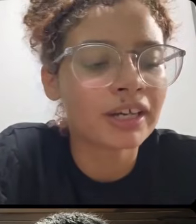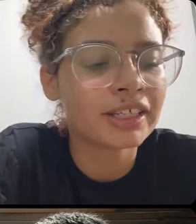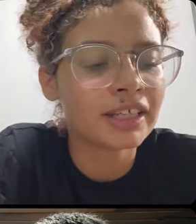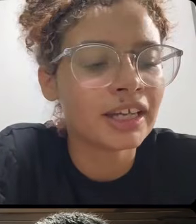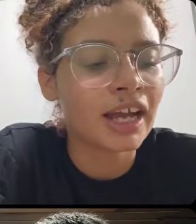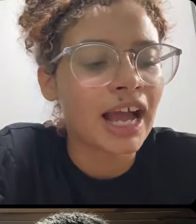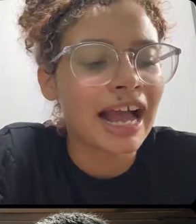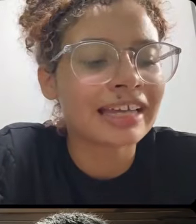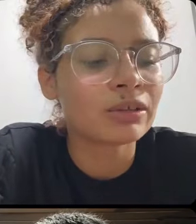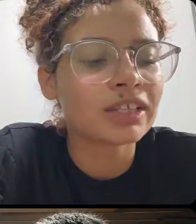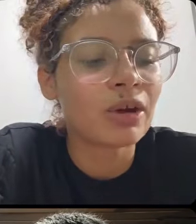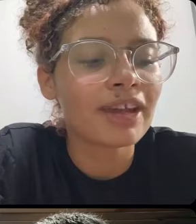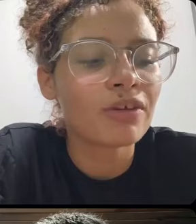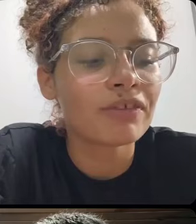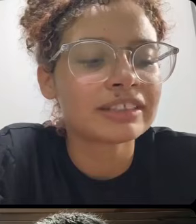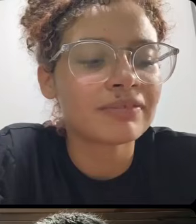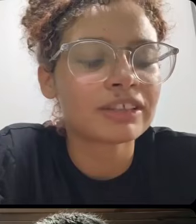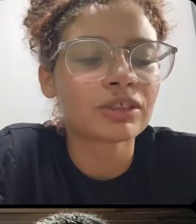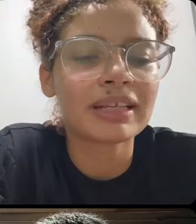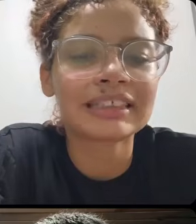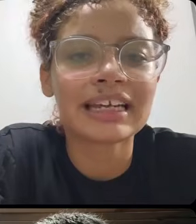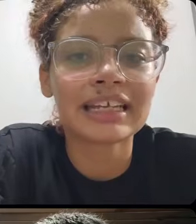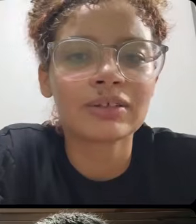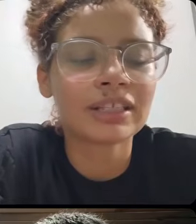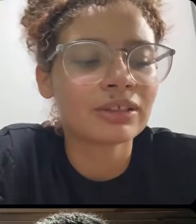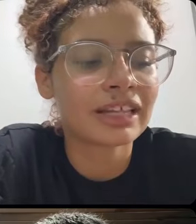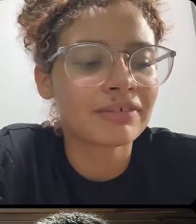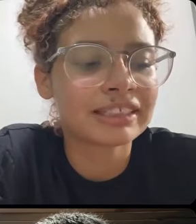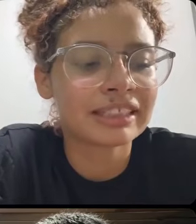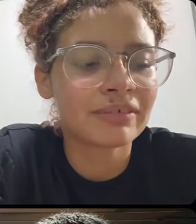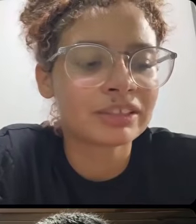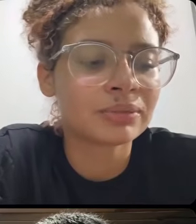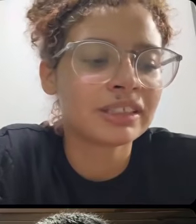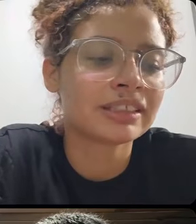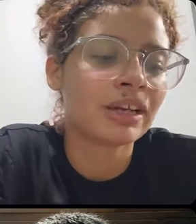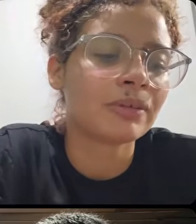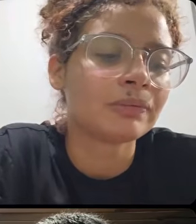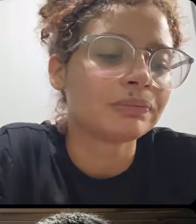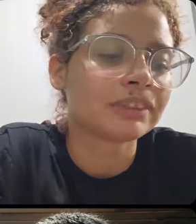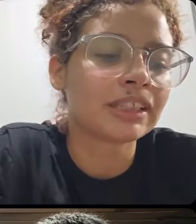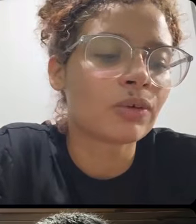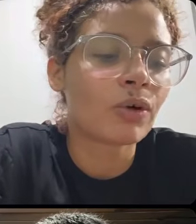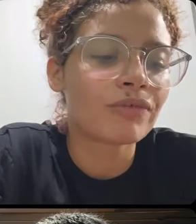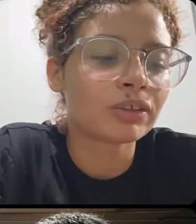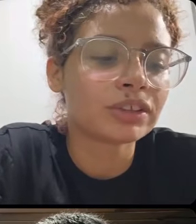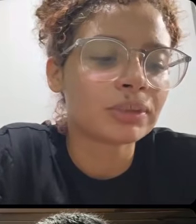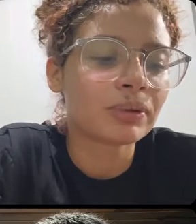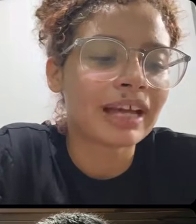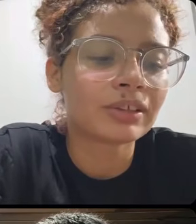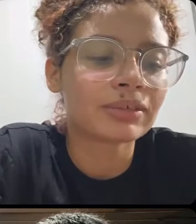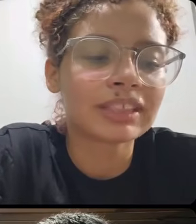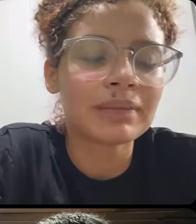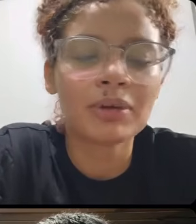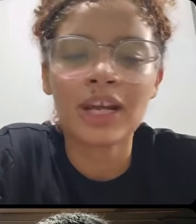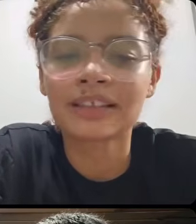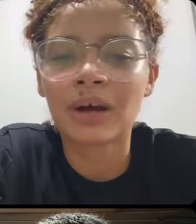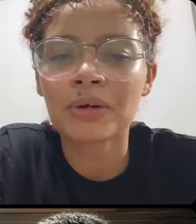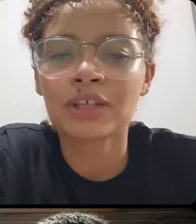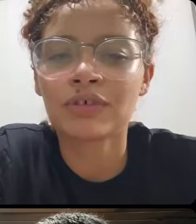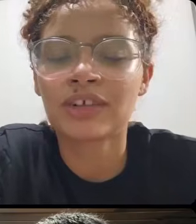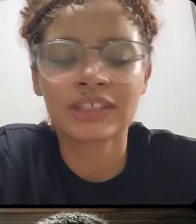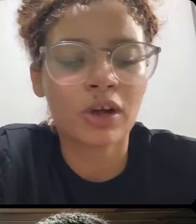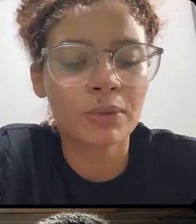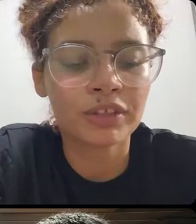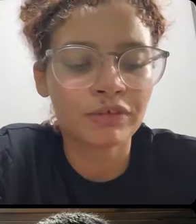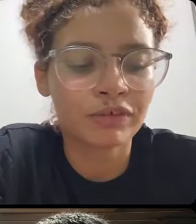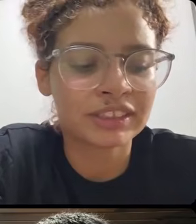chegar uma hora que aquilo que eu quero fazer vai sobressair aquilo que Deus quer fazer através do ministério. Então, com a falta de discipulado, eu não sei me orientar o